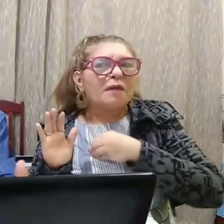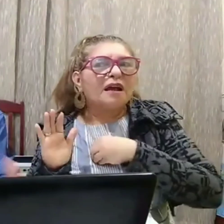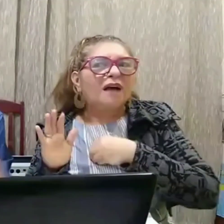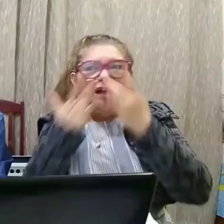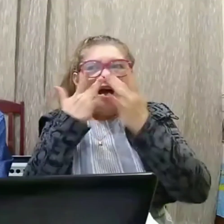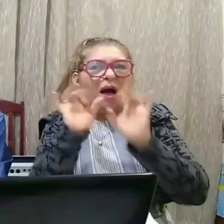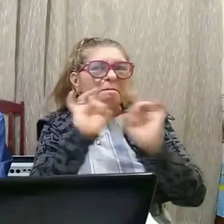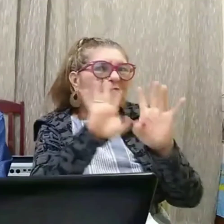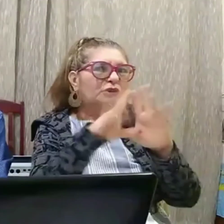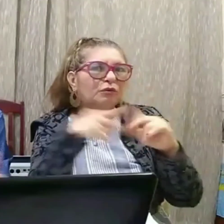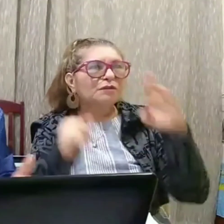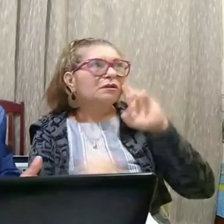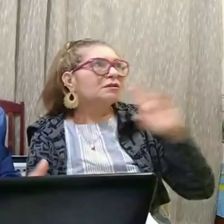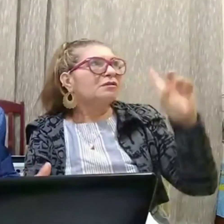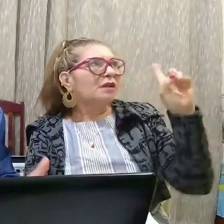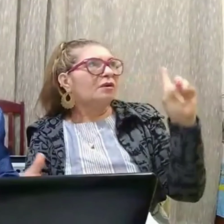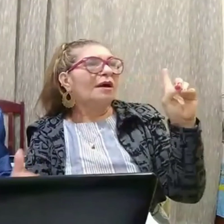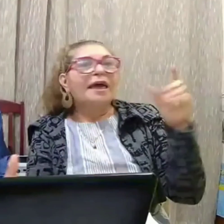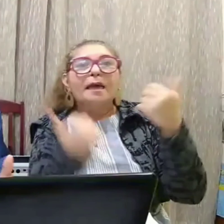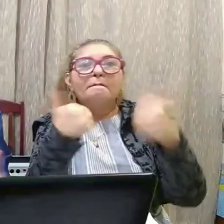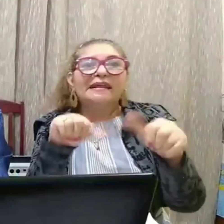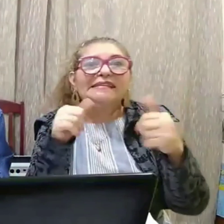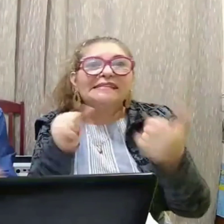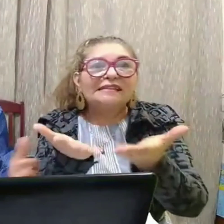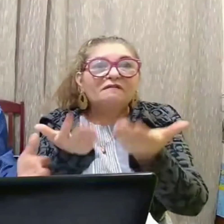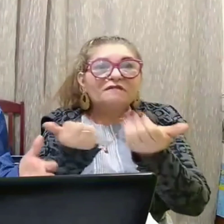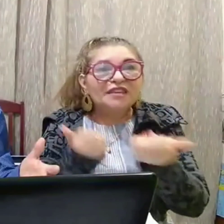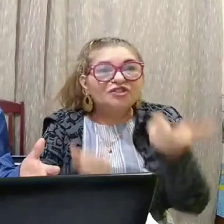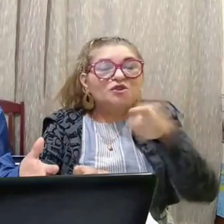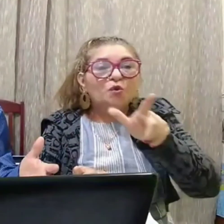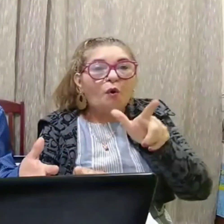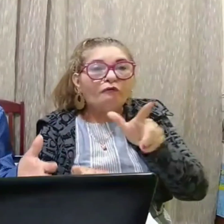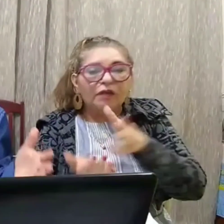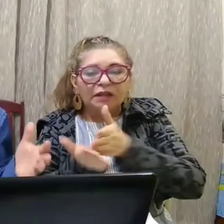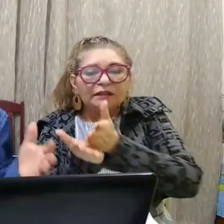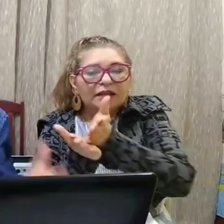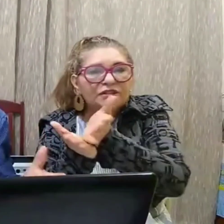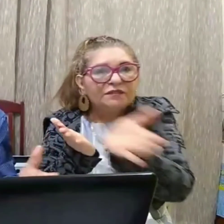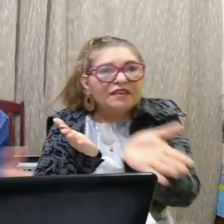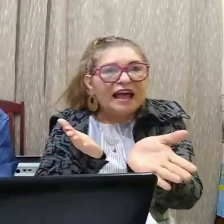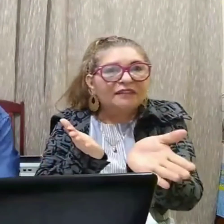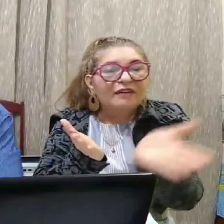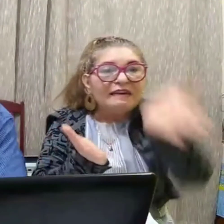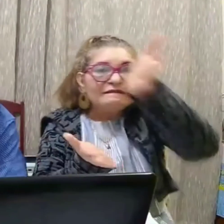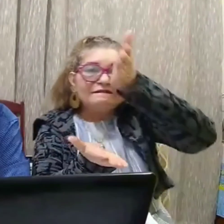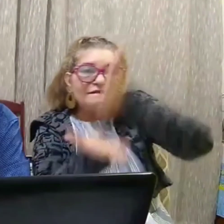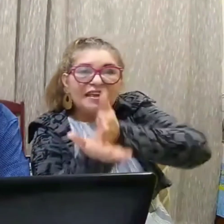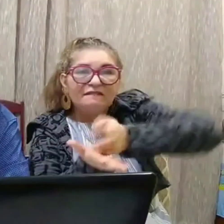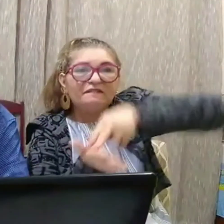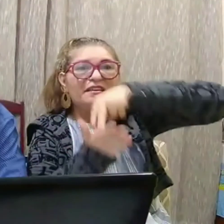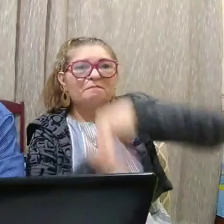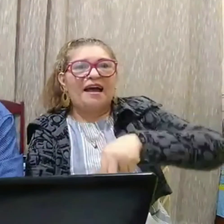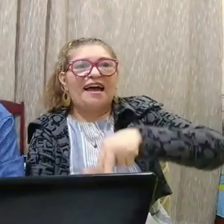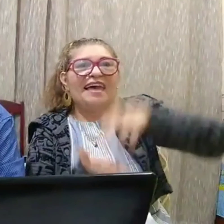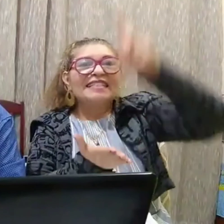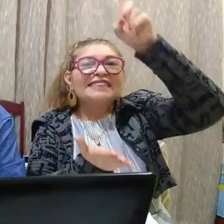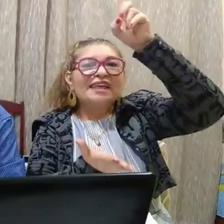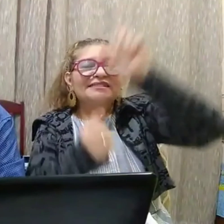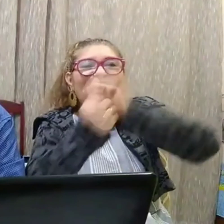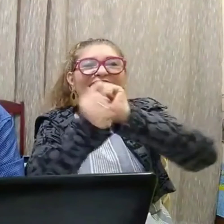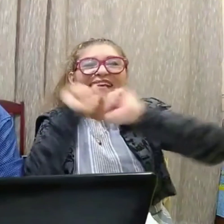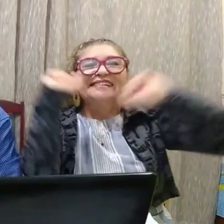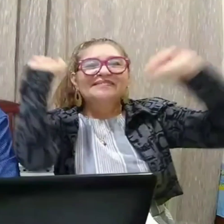precisa voltar, porque Deus, assim como aquele pai, está te esperando de braços abertos. Ele está